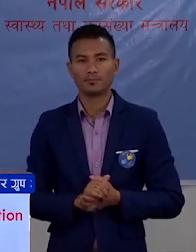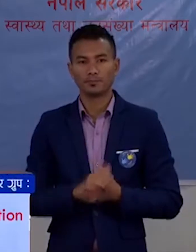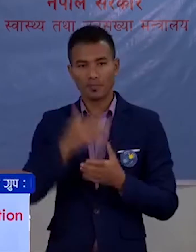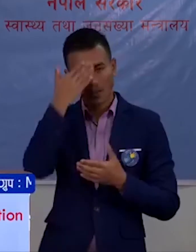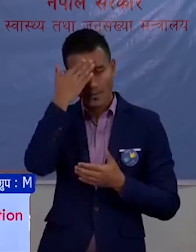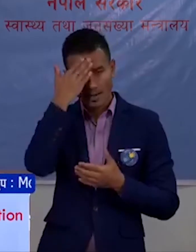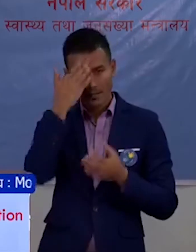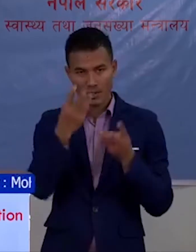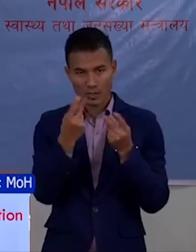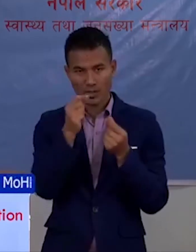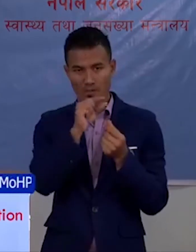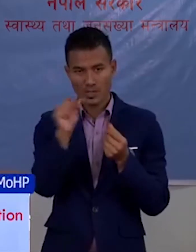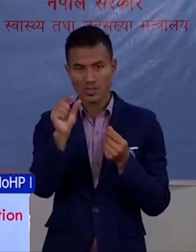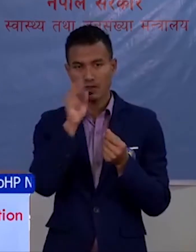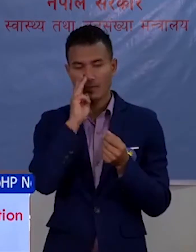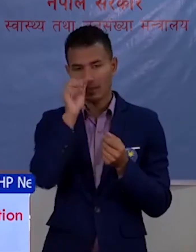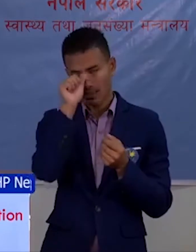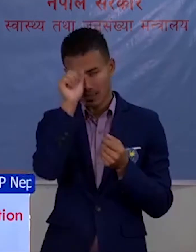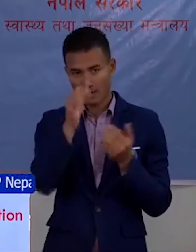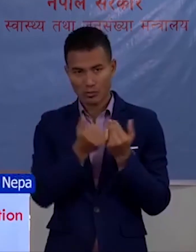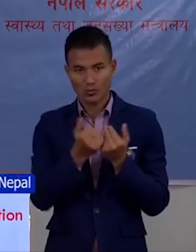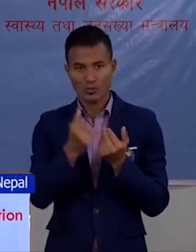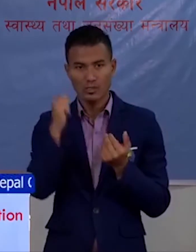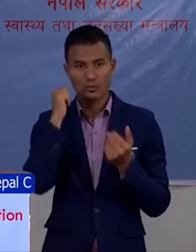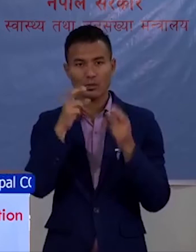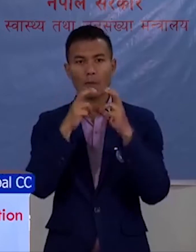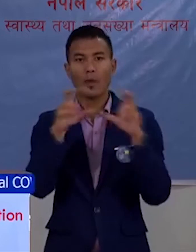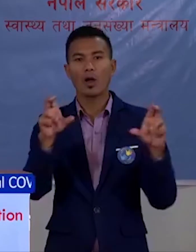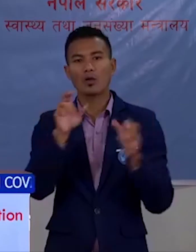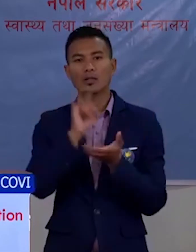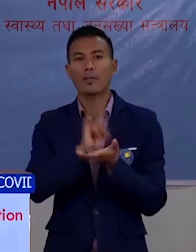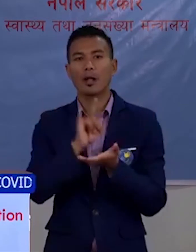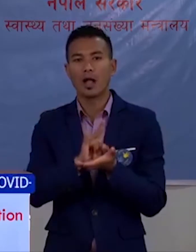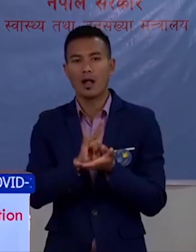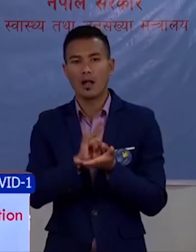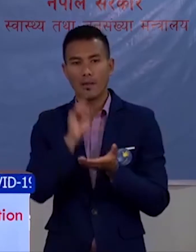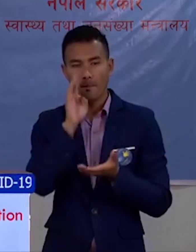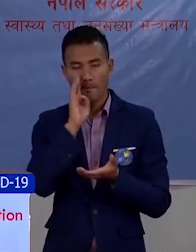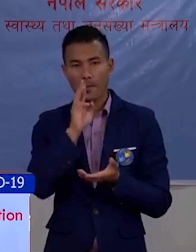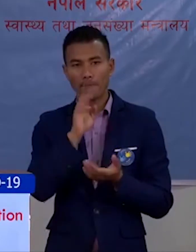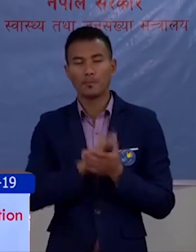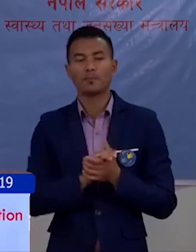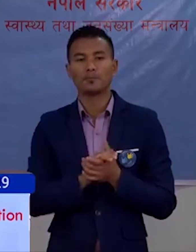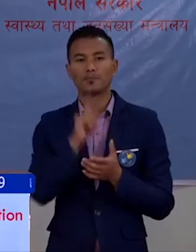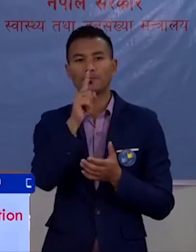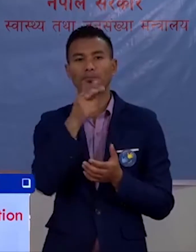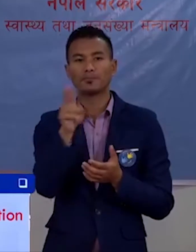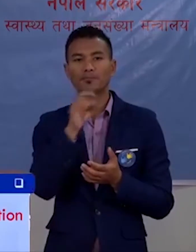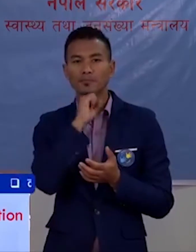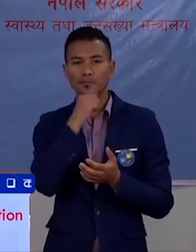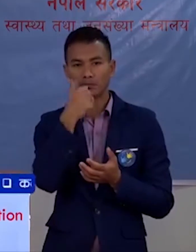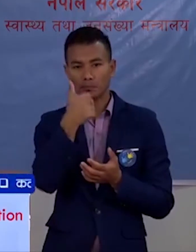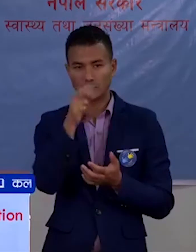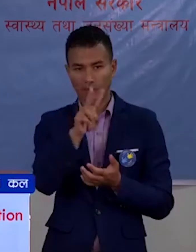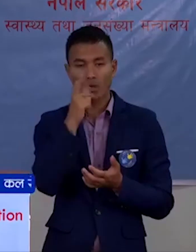सङ्क्रमित व्यक्तिहरूको विवरण दिन चाहन्छु। हिजो दमकको झापाको दमकमा 62